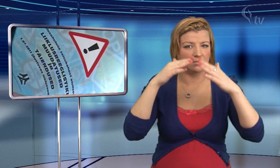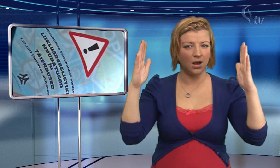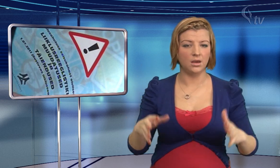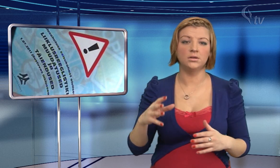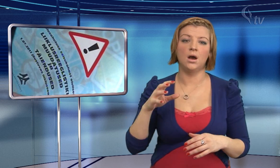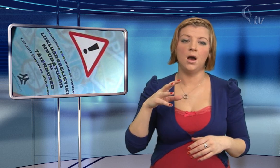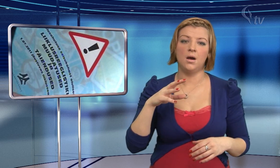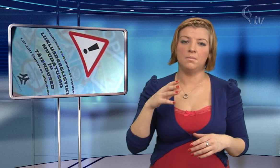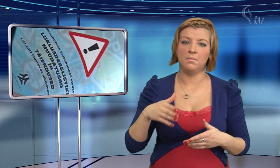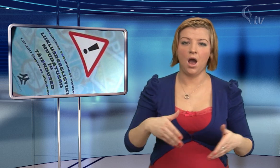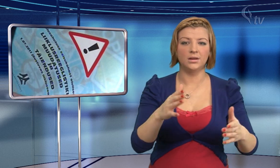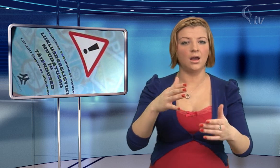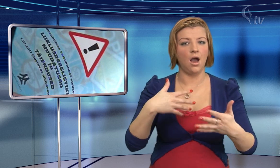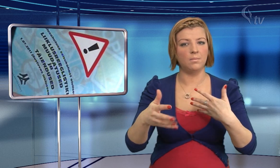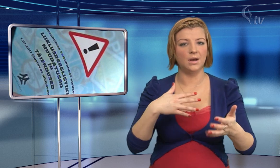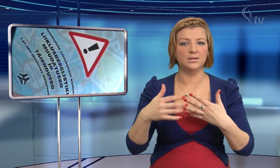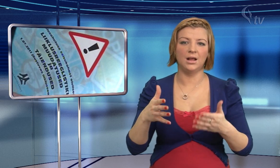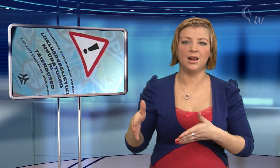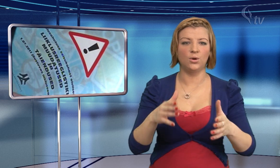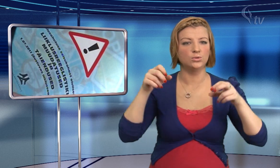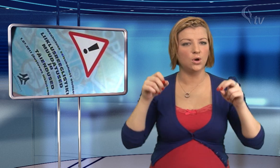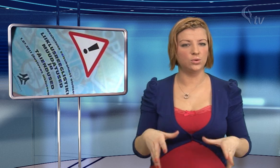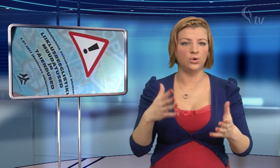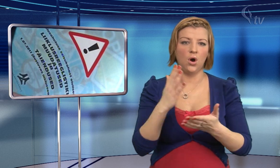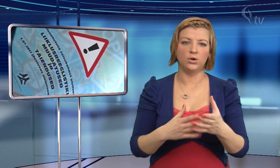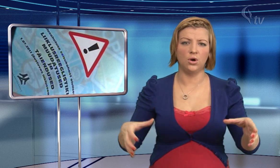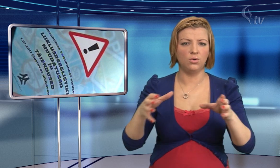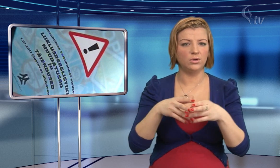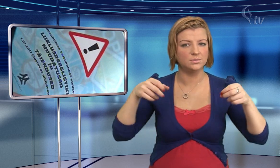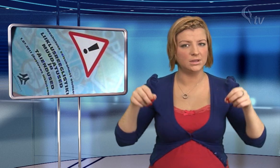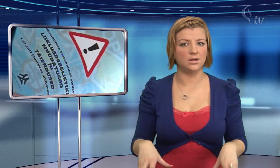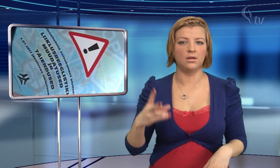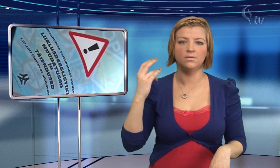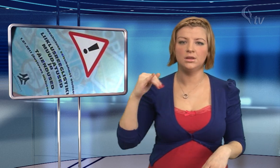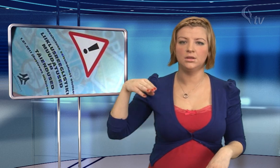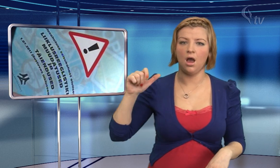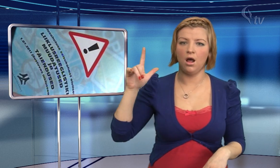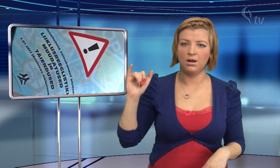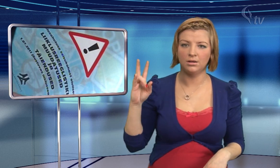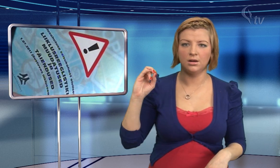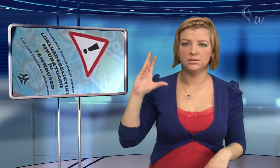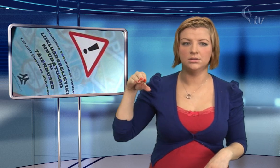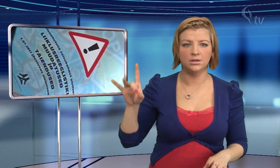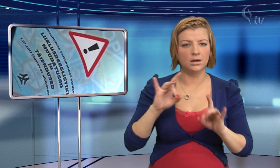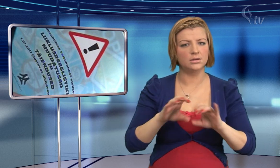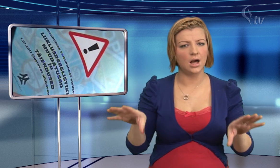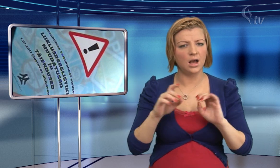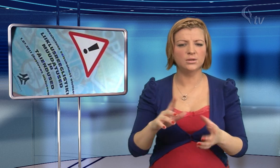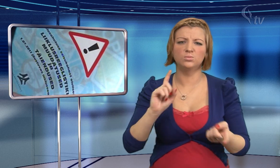2. märtsil Tallinnas Kurtide Majas Maanteeameti liiklusohutuse osakonna peaspetsialist Vitali Nester.